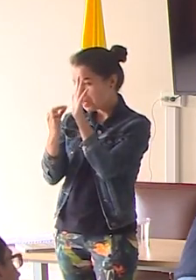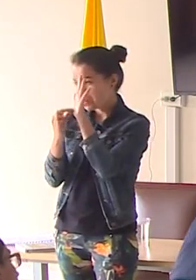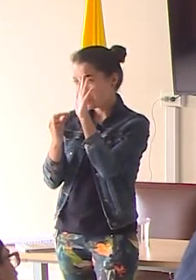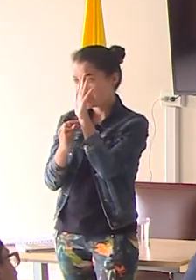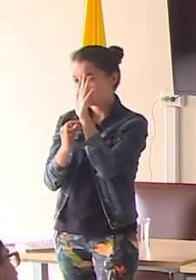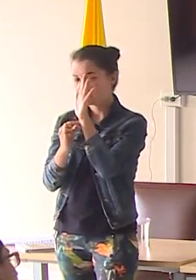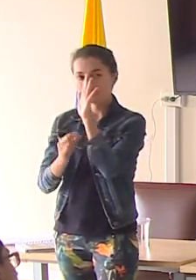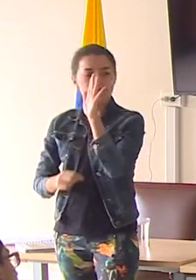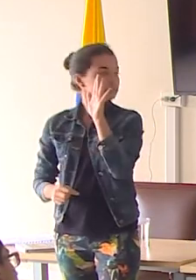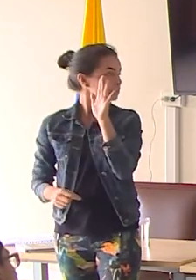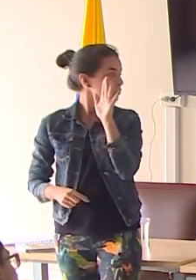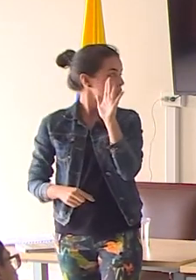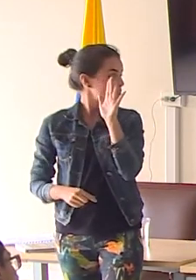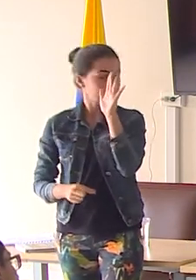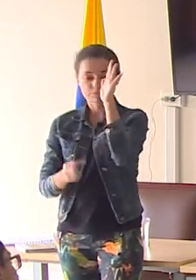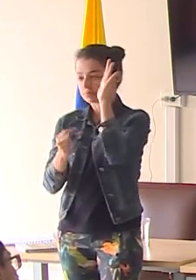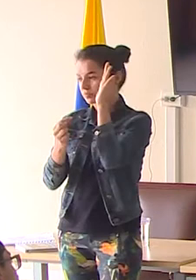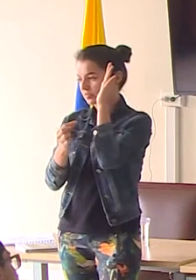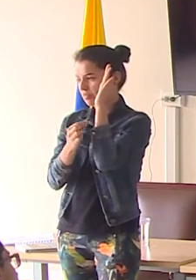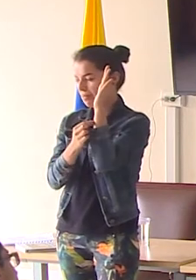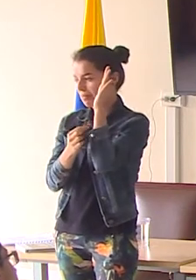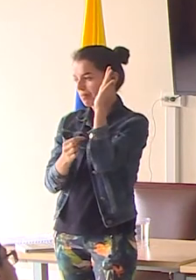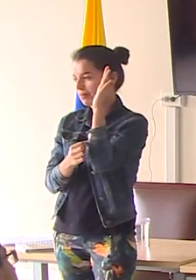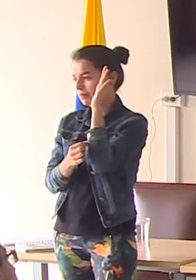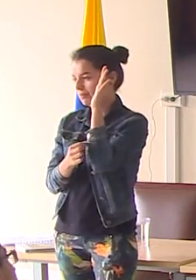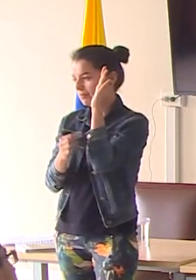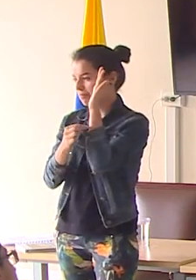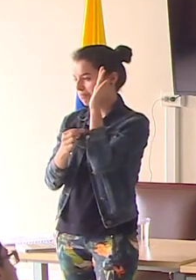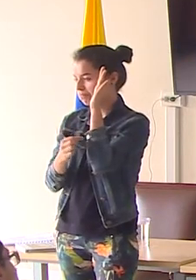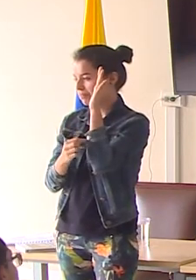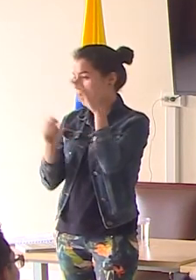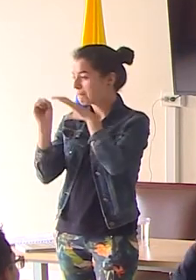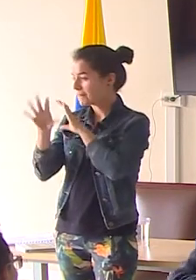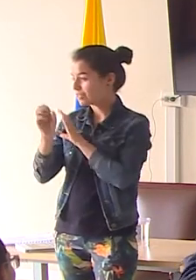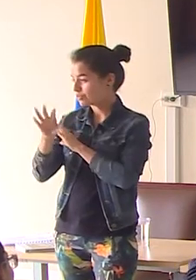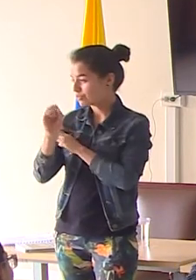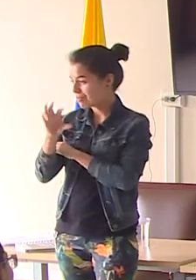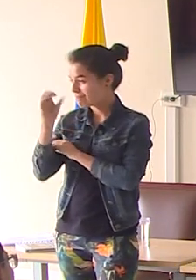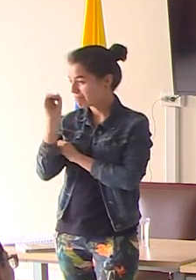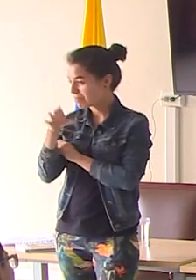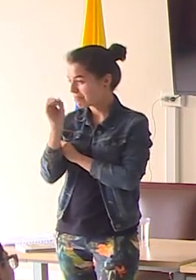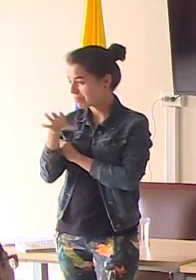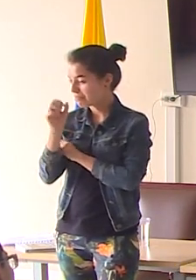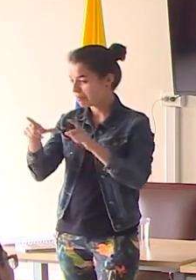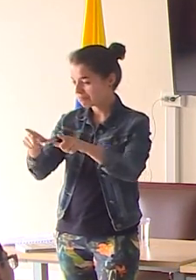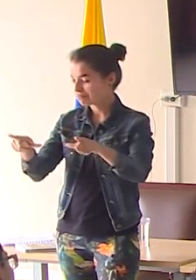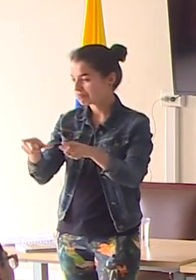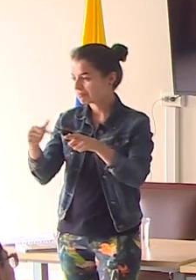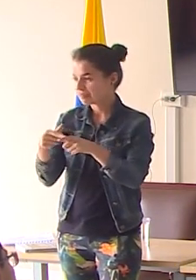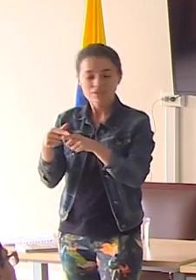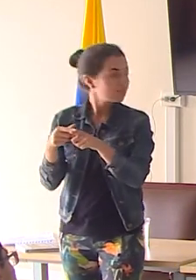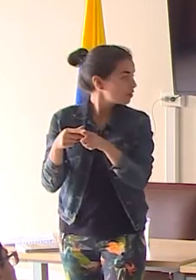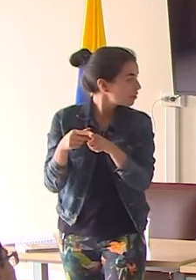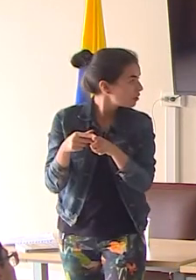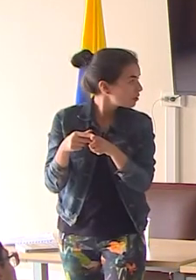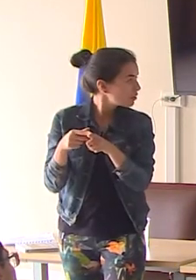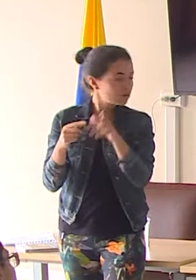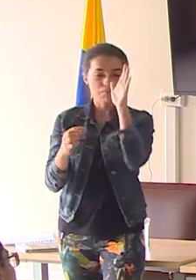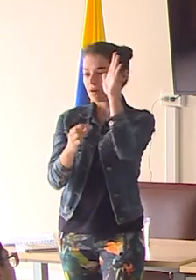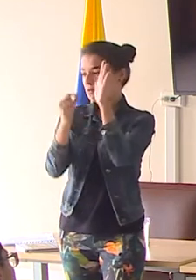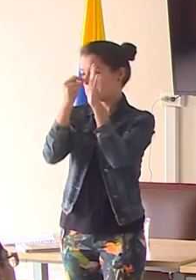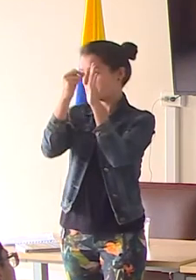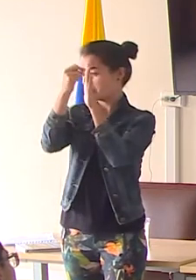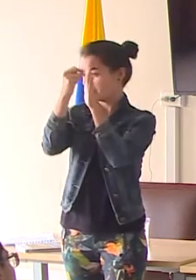rellenos sanitarios que existen actualmente para la región y en estos puntos las plantas de potabilización y